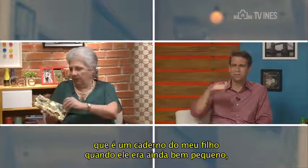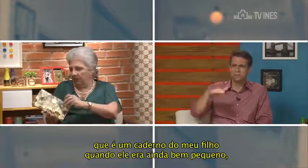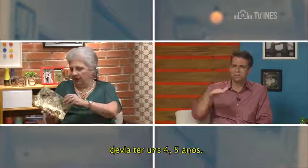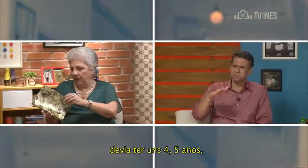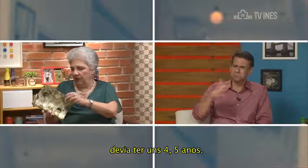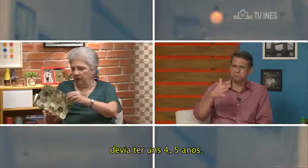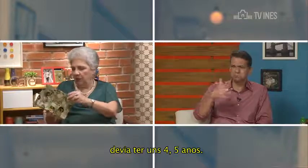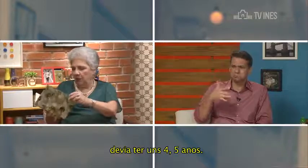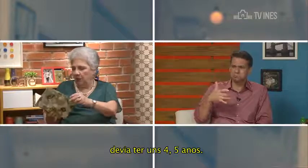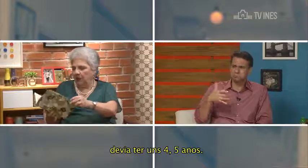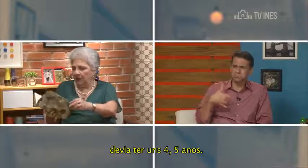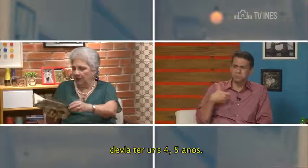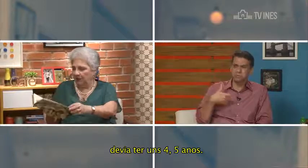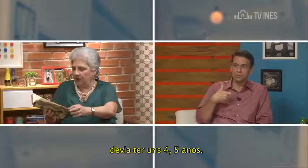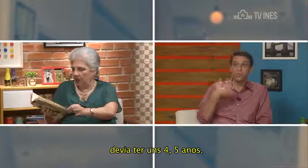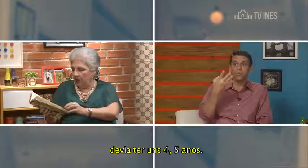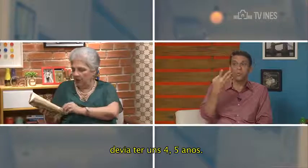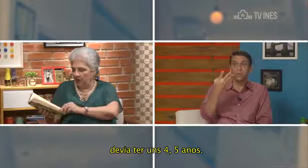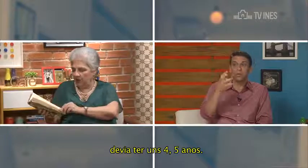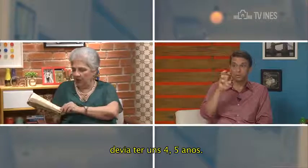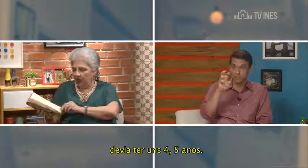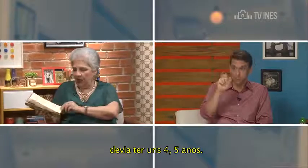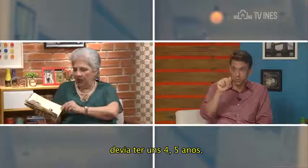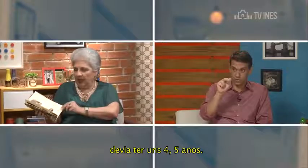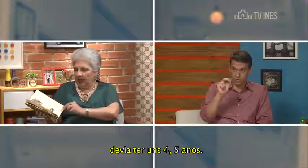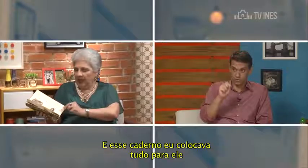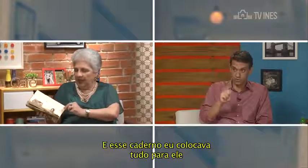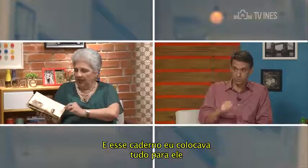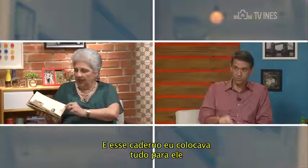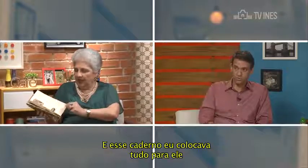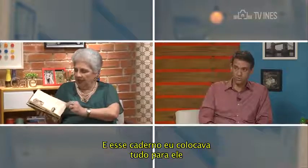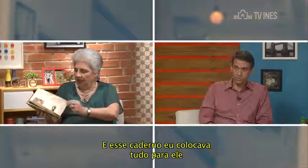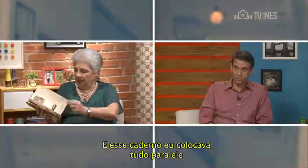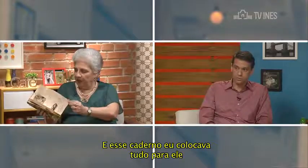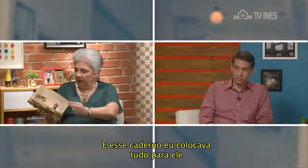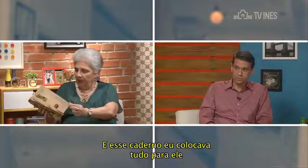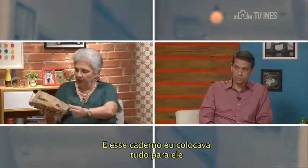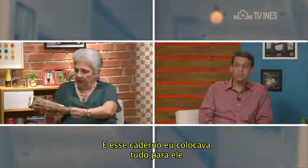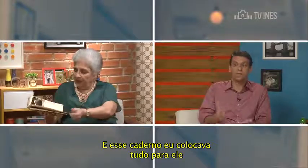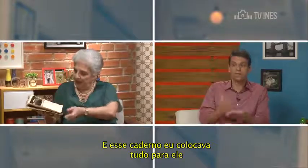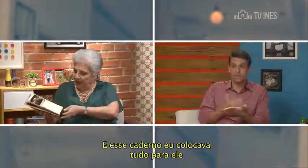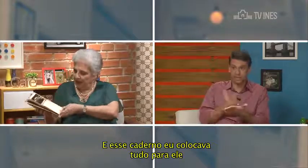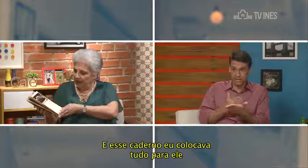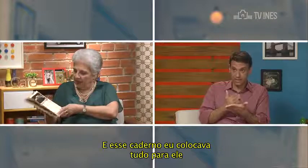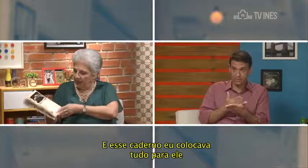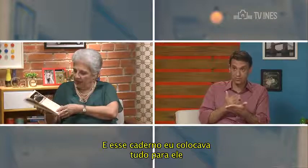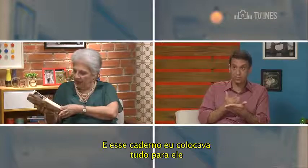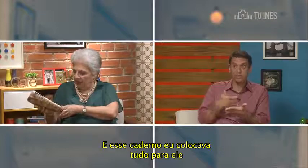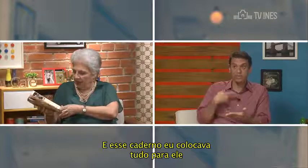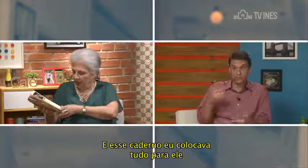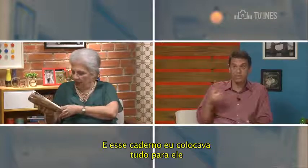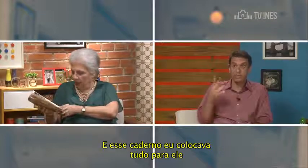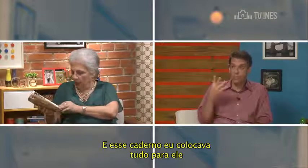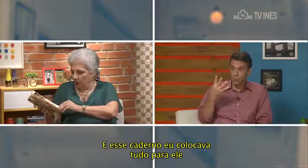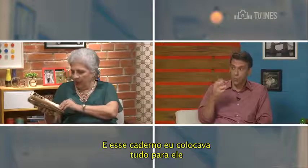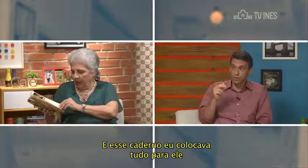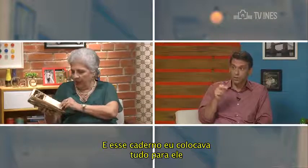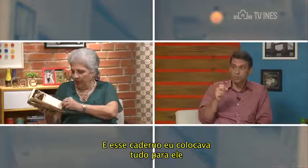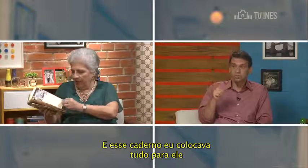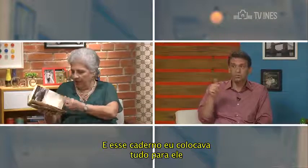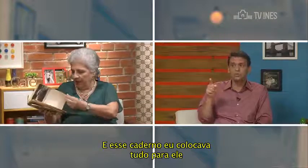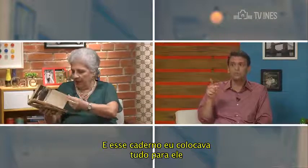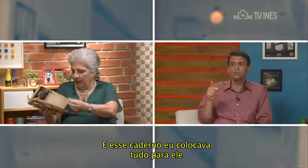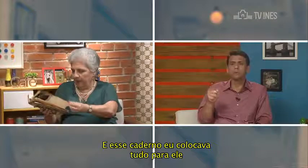pequeno Devia ter uns Quatro Cinco anos E esse livro Esse caderno Aliás Eu